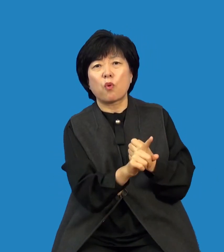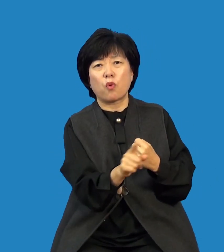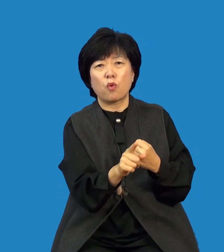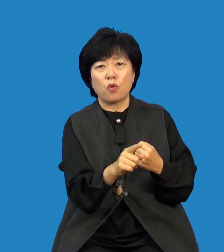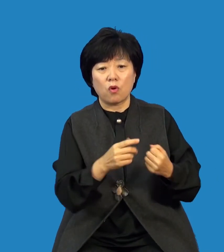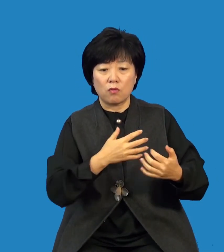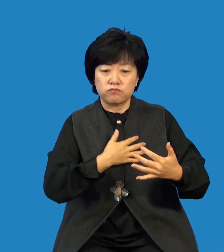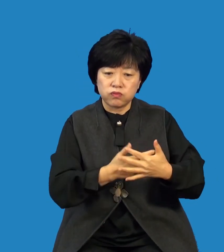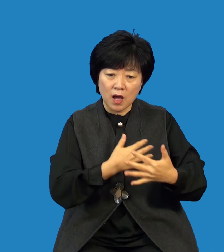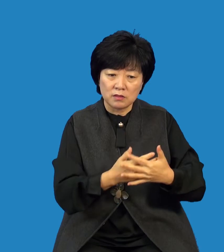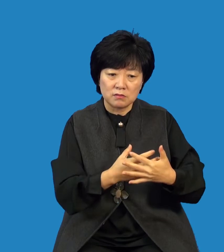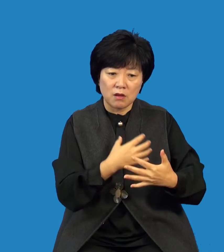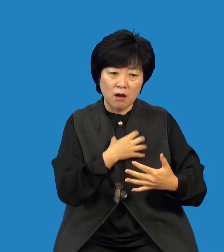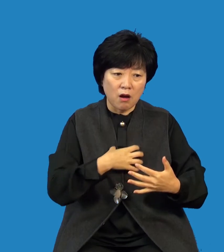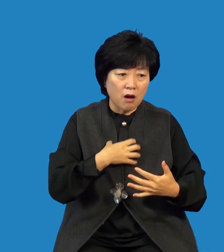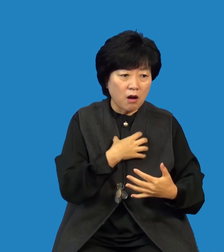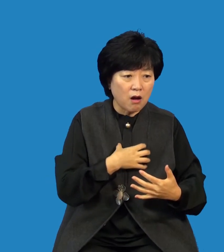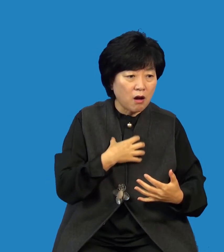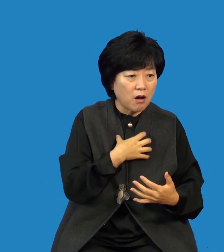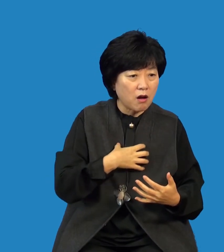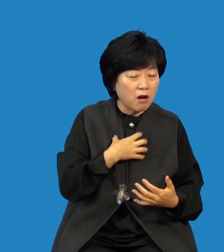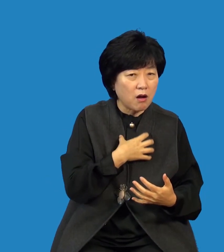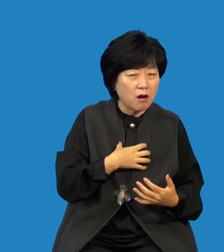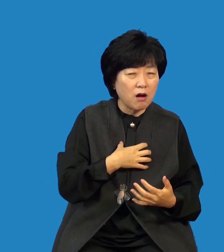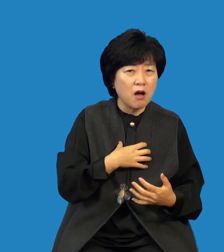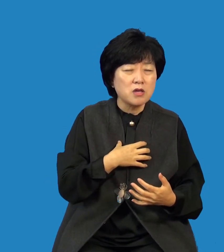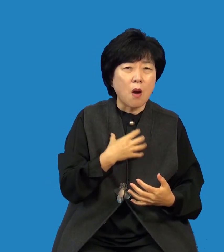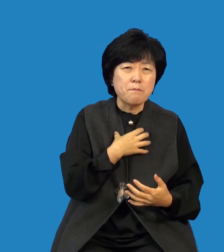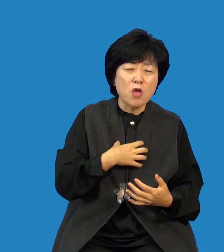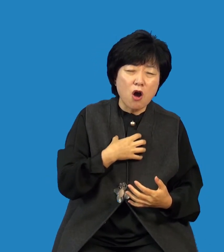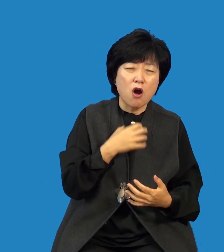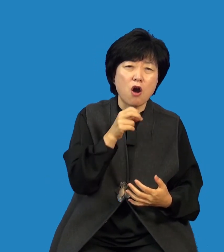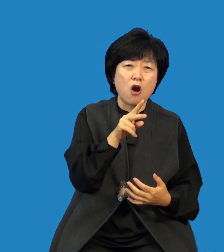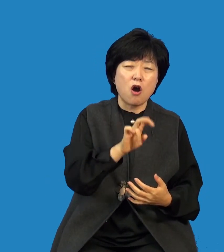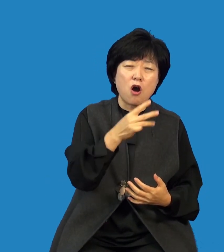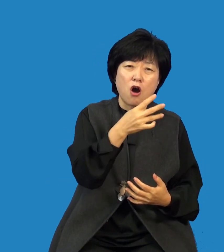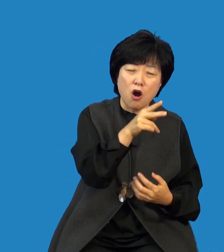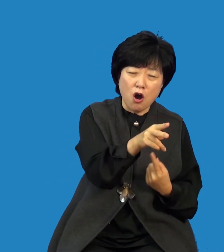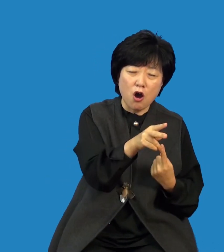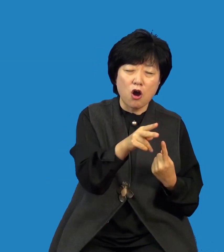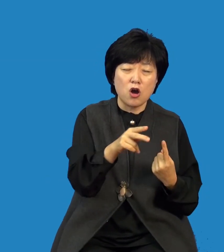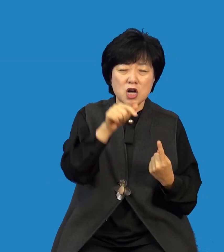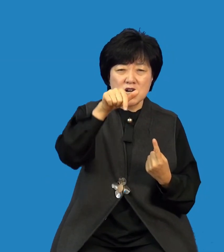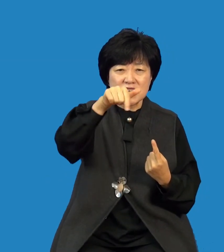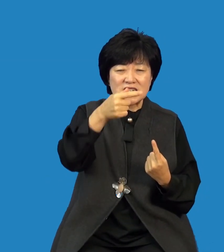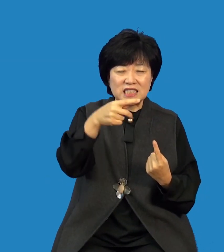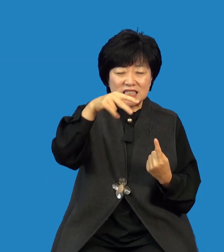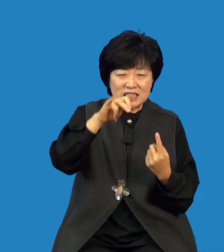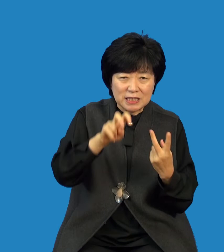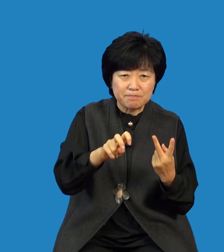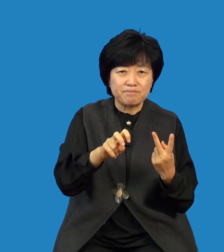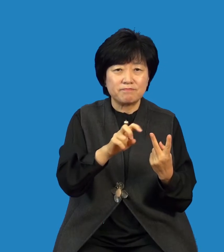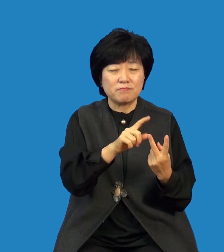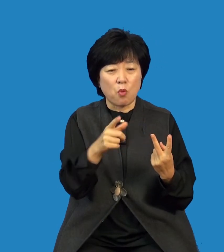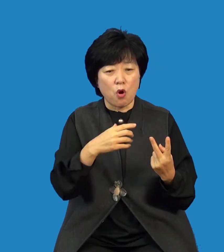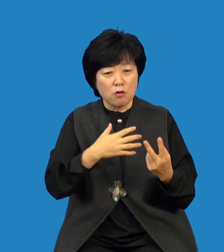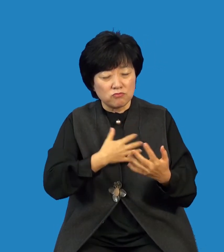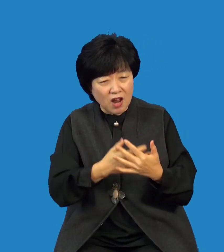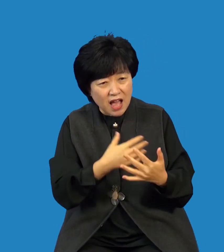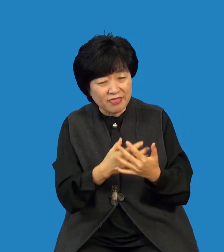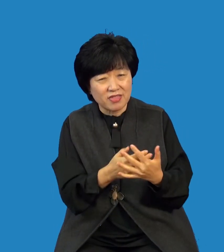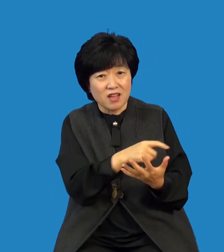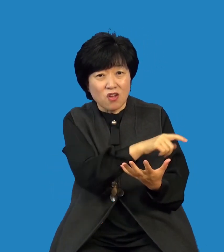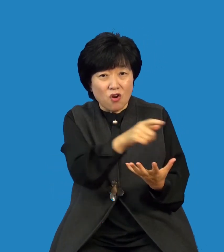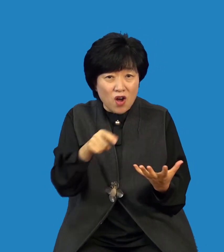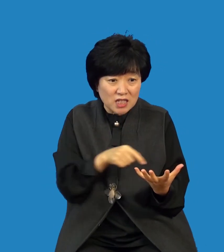사람들은 닥치는 대로 아무거나 갖다가 하면은 이 염려와 근심이 없어질 거라고 생각해서 이따만한 스테로이드 주사를 막 거기다 찌르고. 여러분, 통풍이 얼마나 아픈지